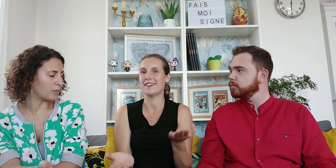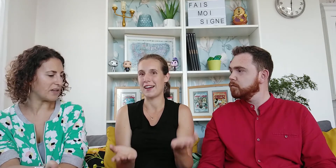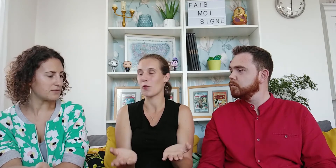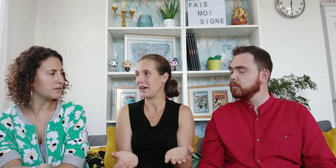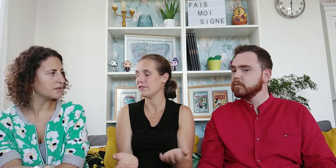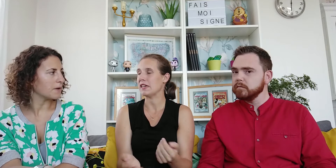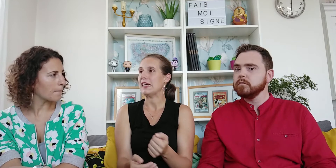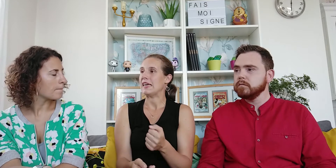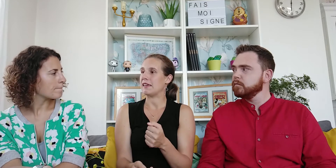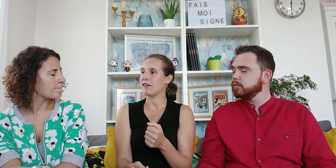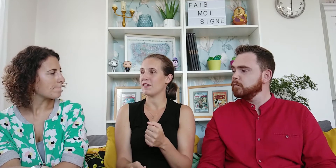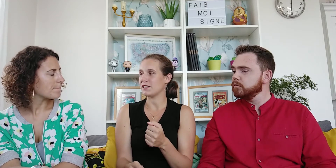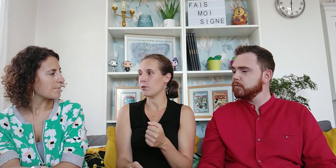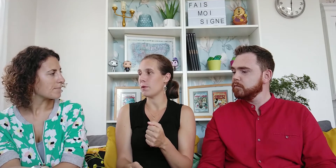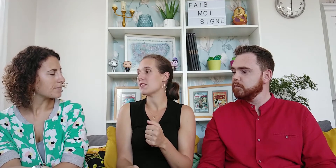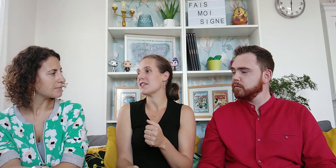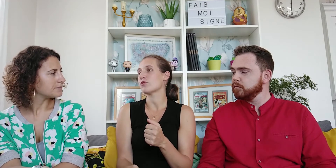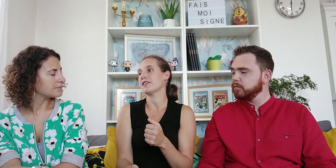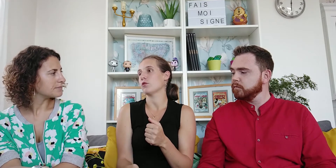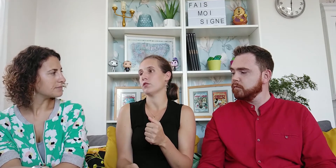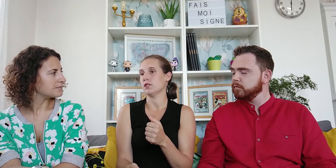comparatif. Et effectivement, même si les autres étaient aussi